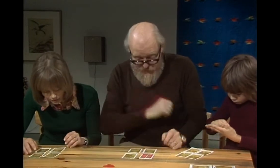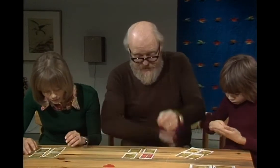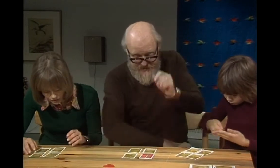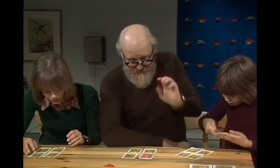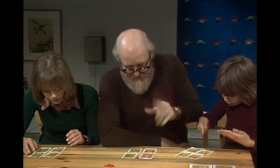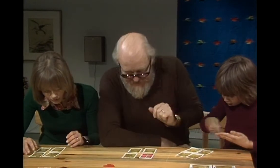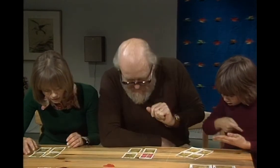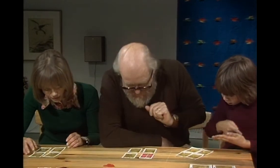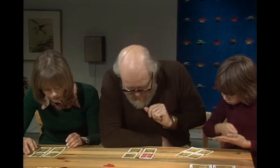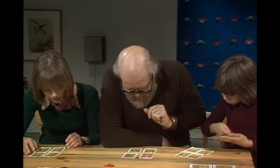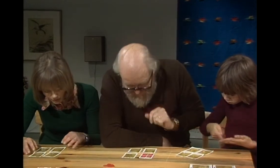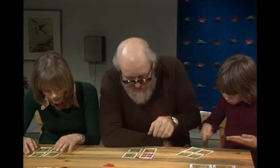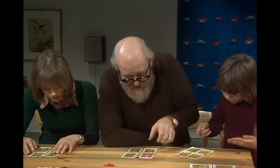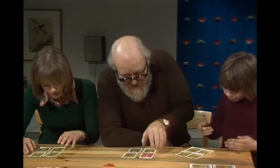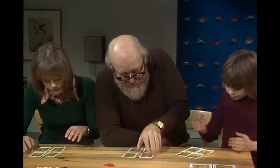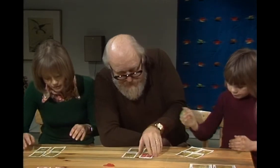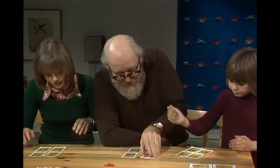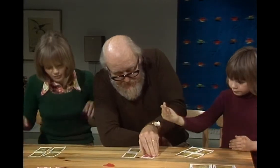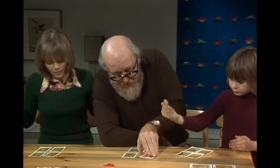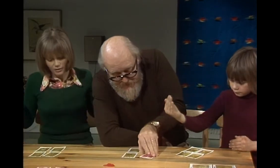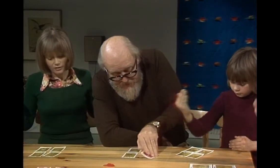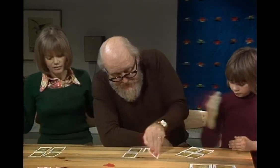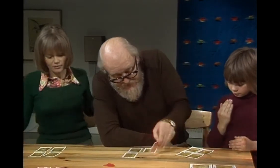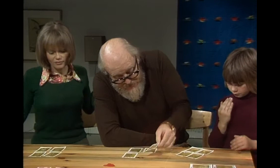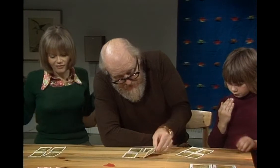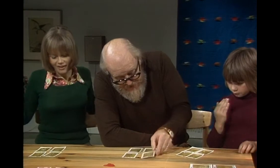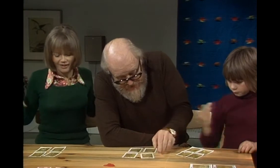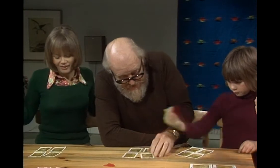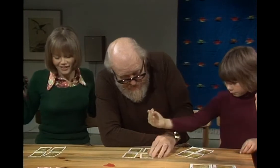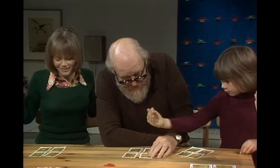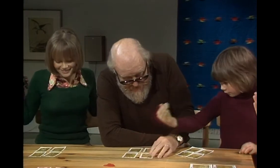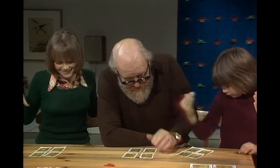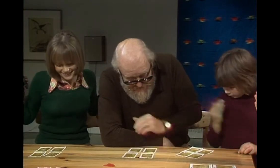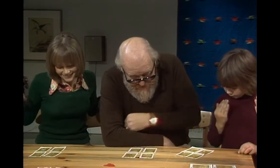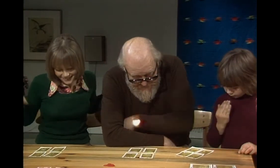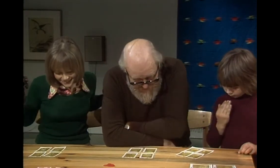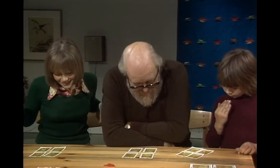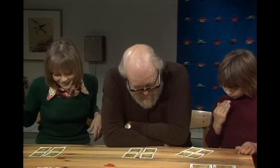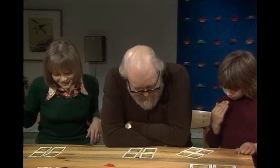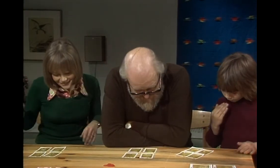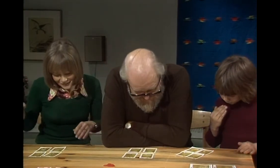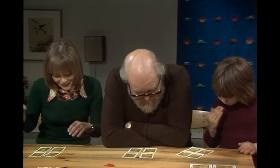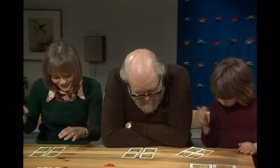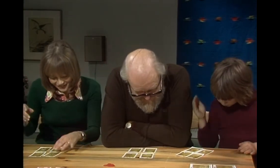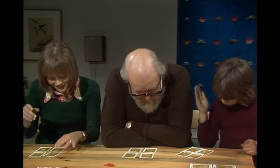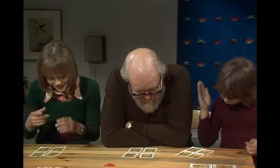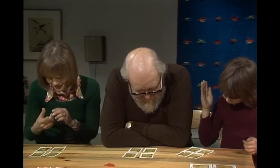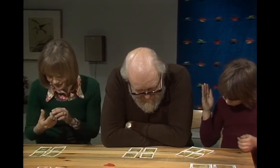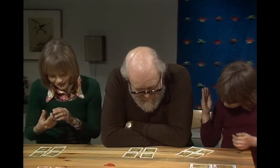bordet. Det var heller inga problem. Ska vi se om det här då. Det verkar marigt krångligt. Vi,